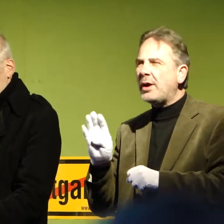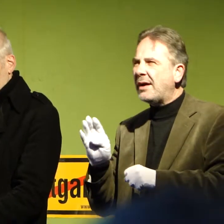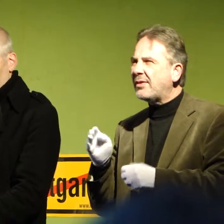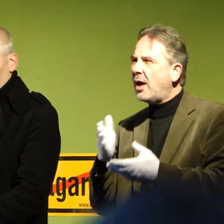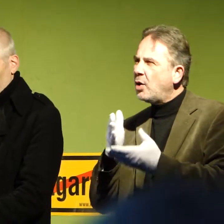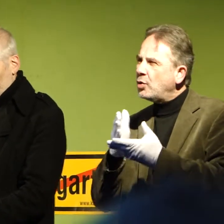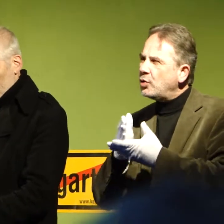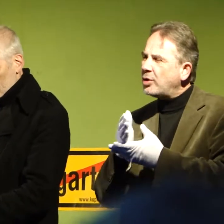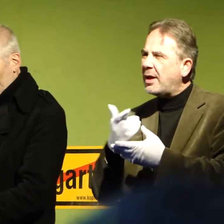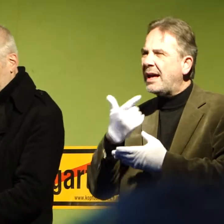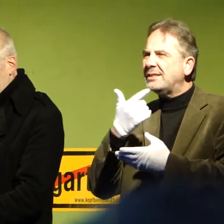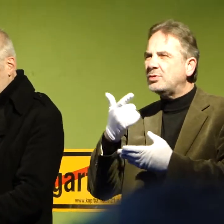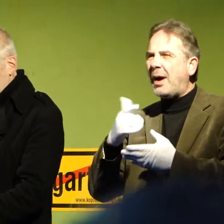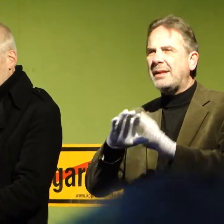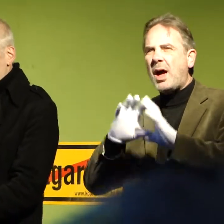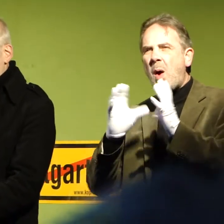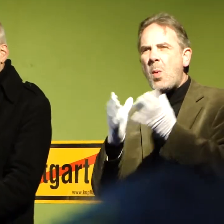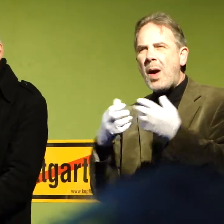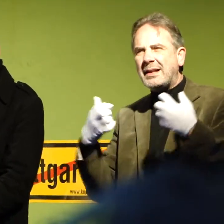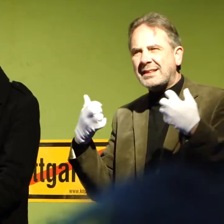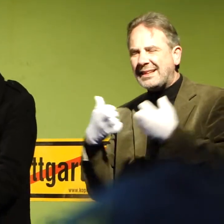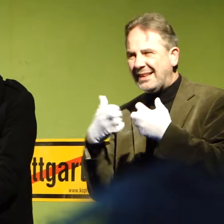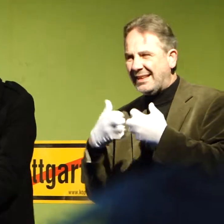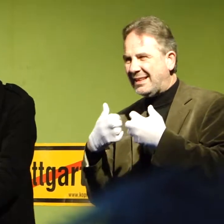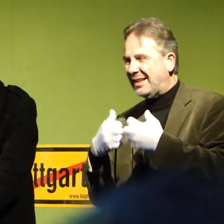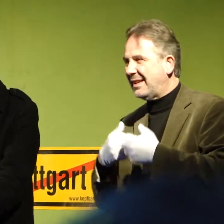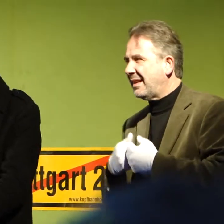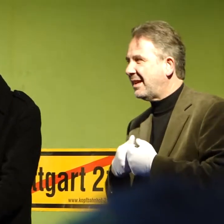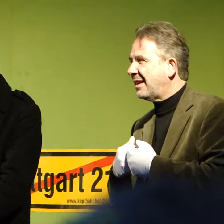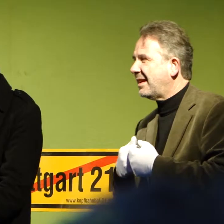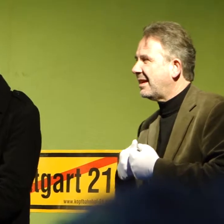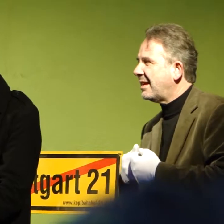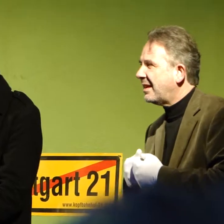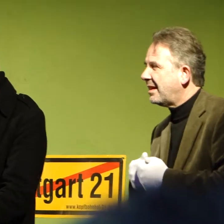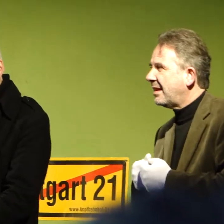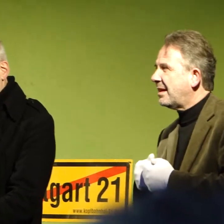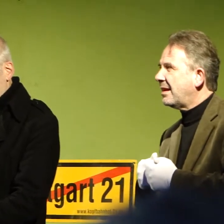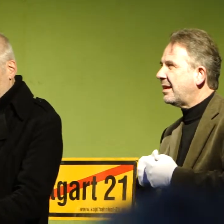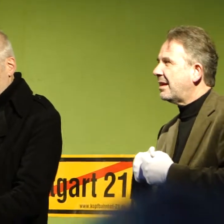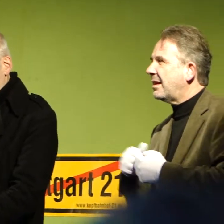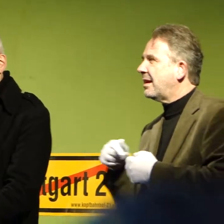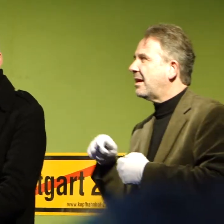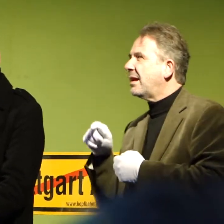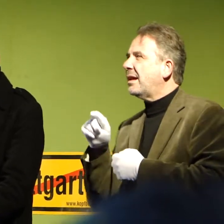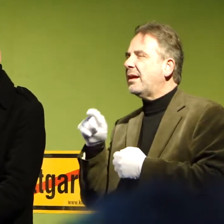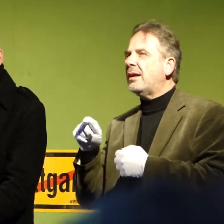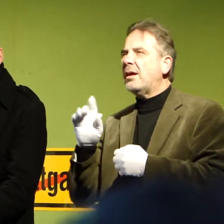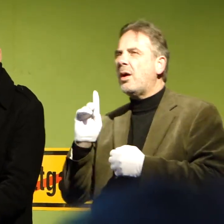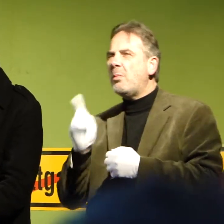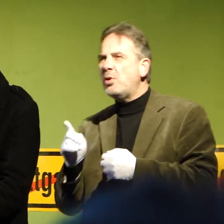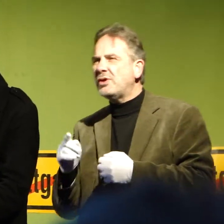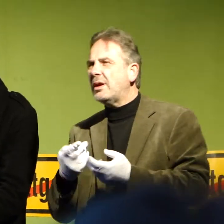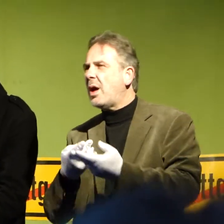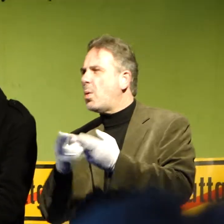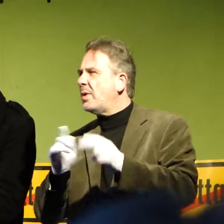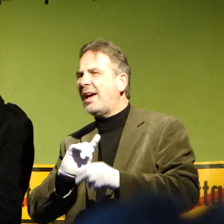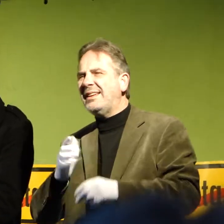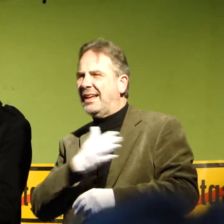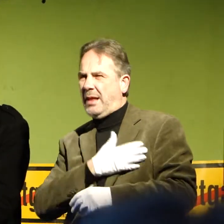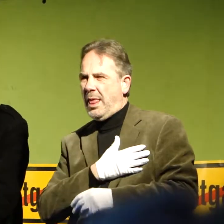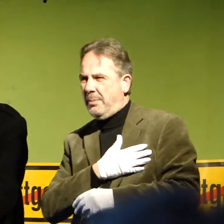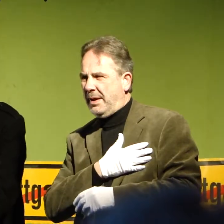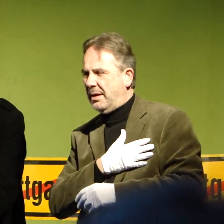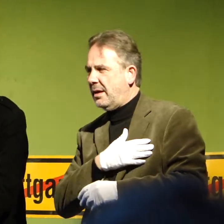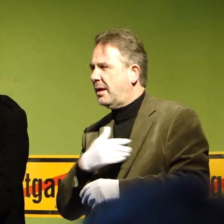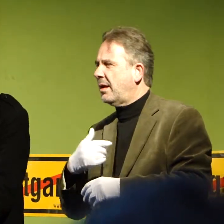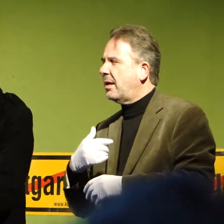im Auftrag von Albert Speer Entwürfe für die Umgestaltung Berlins und Münchens gezeichnet hat, müssen wir ihn nicht lieben.